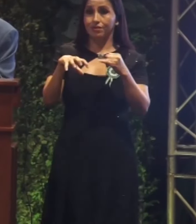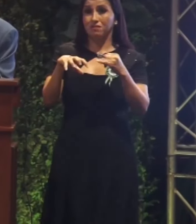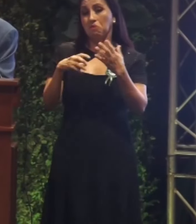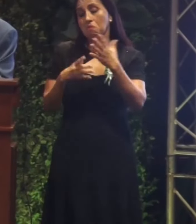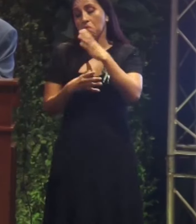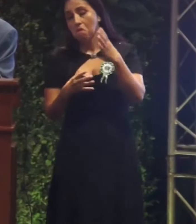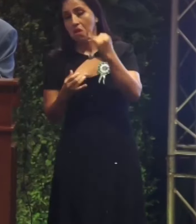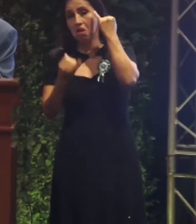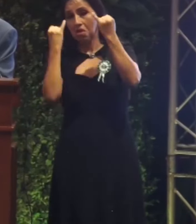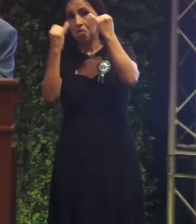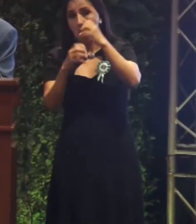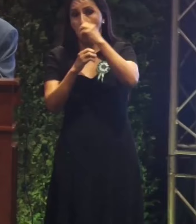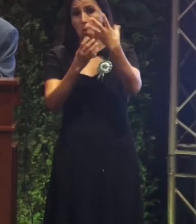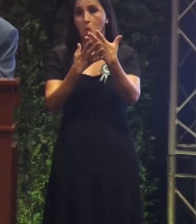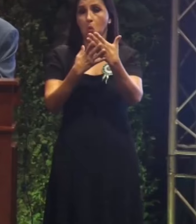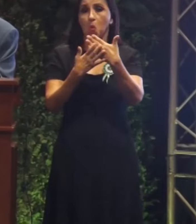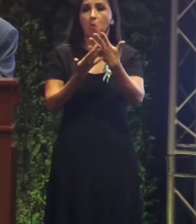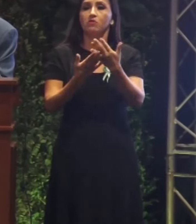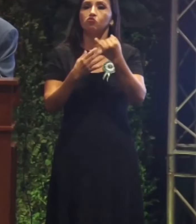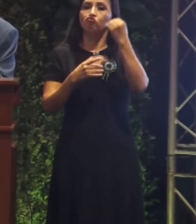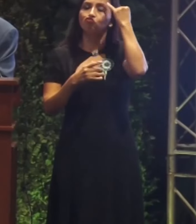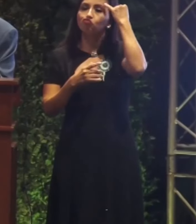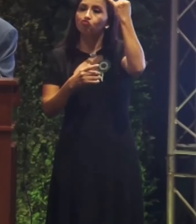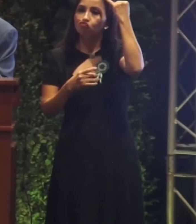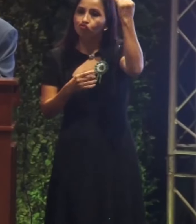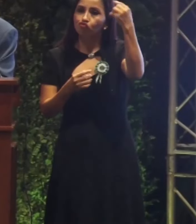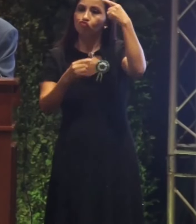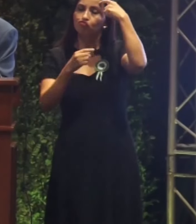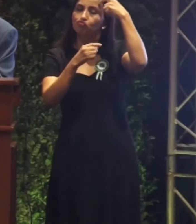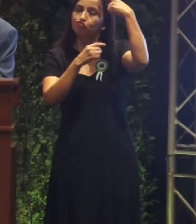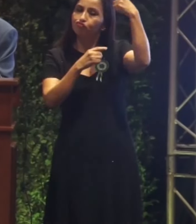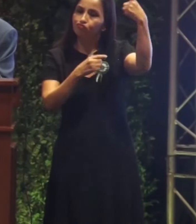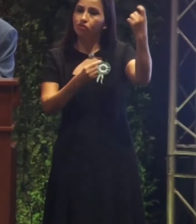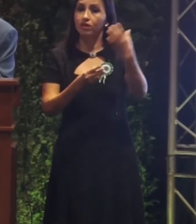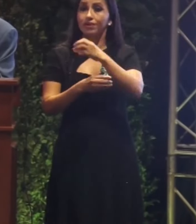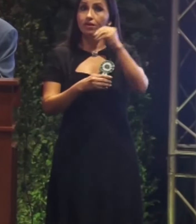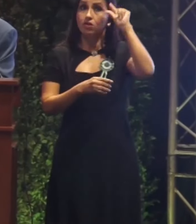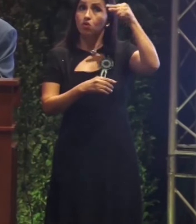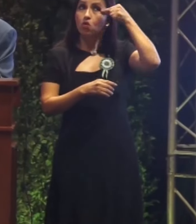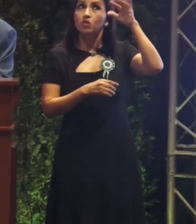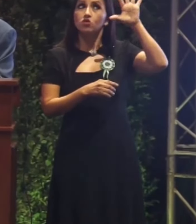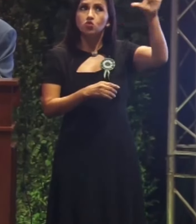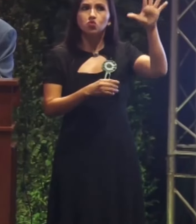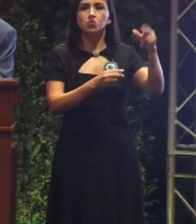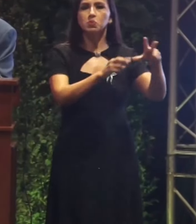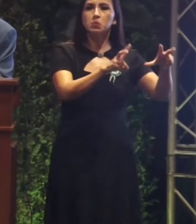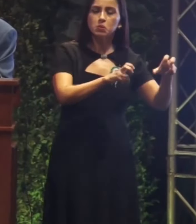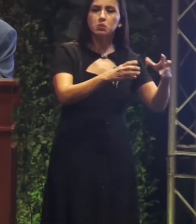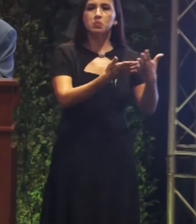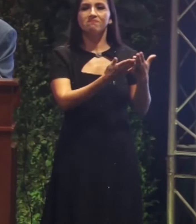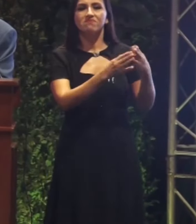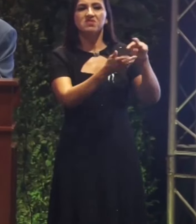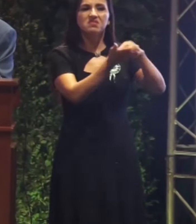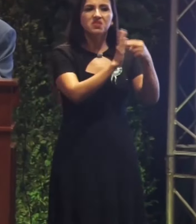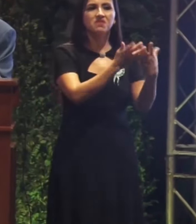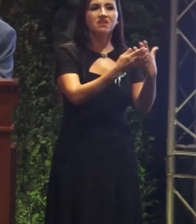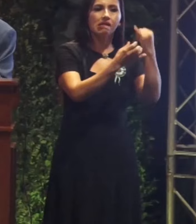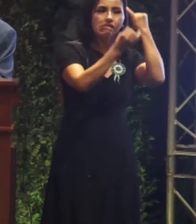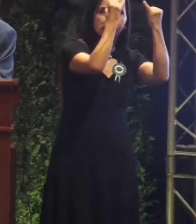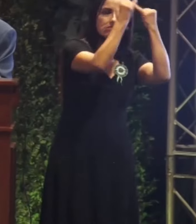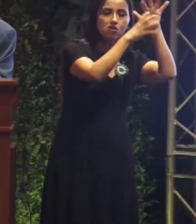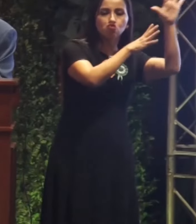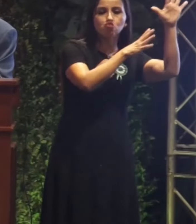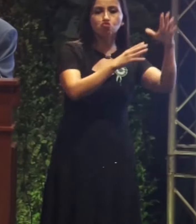con nuestra idea o ideología de vida, nuestros sueños y realizaciones, y el gobierno con sus inquinas, sus visiones e